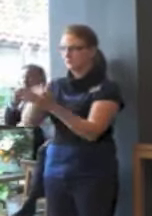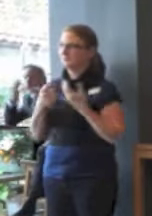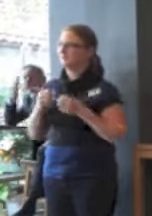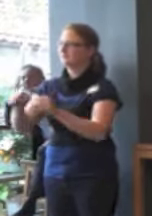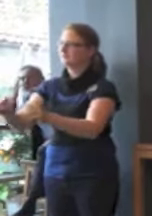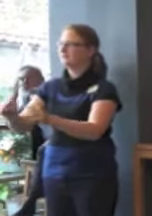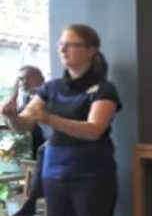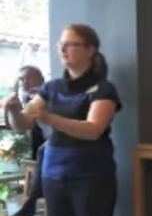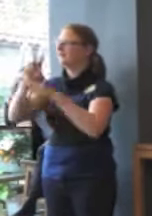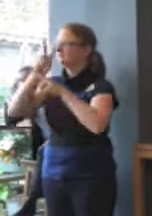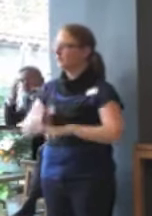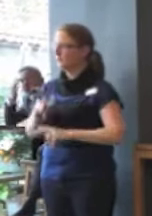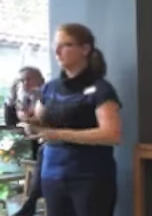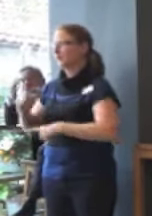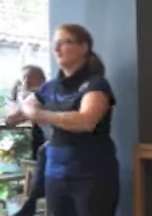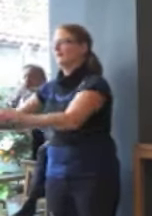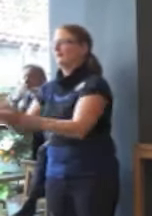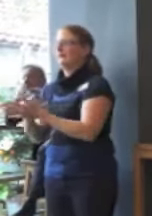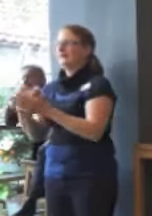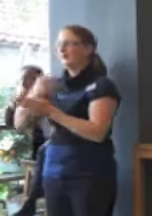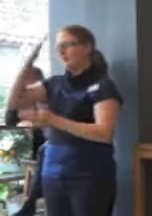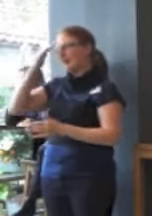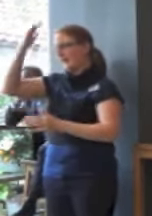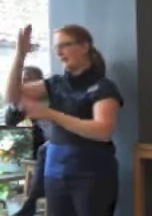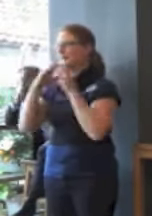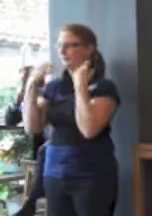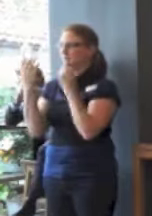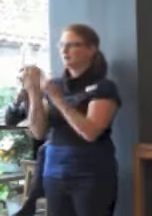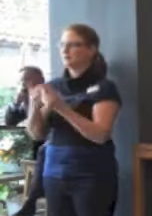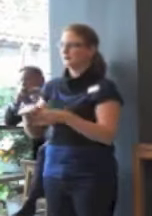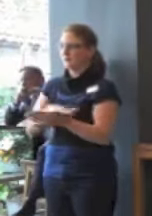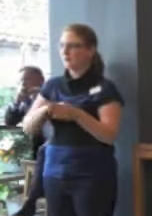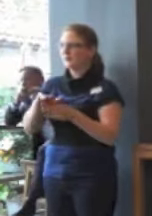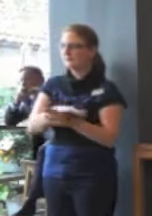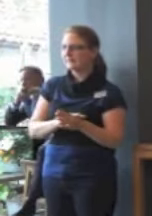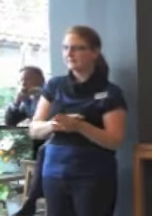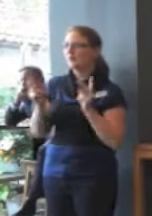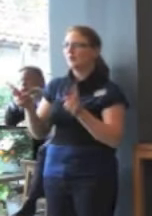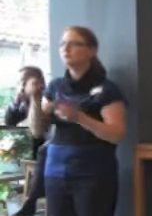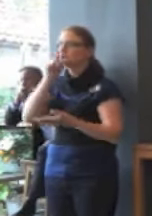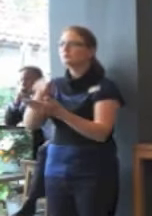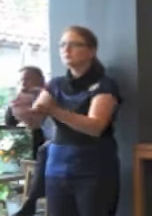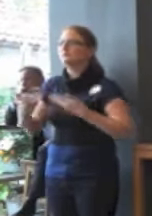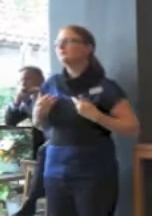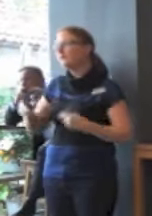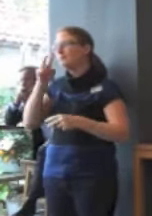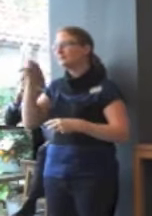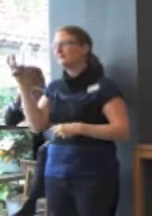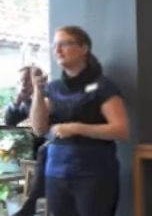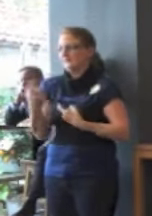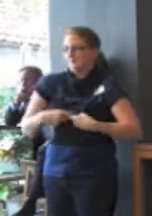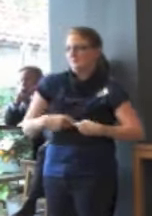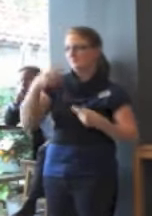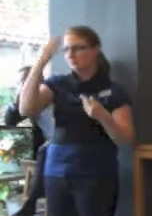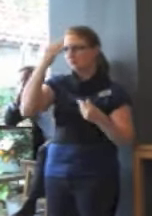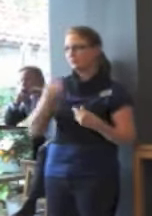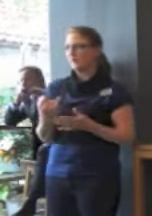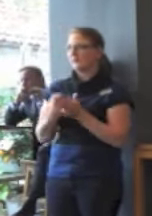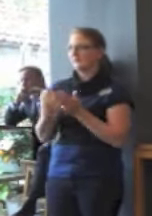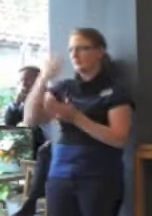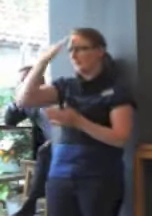bedriva forskning och utveckling inom äldreomsorgens område. Det ger också ett litet perspektiv på det här med kunskap inom